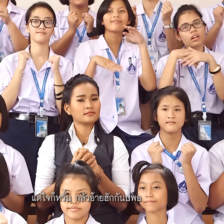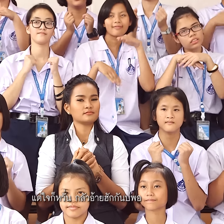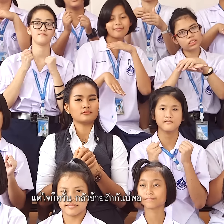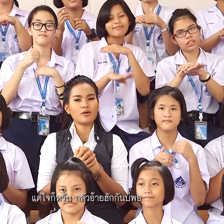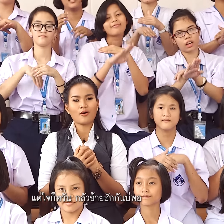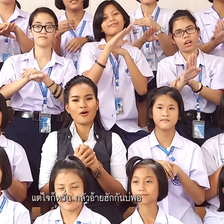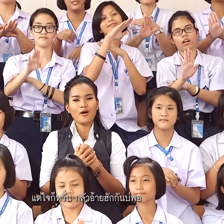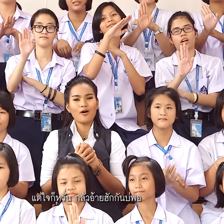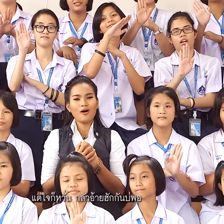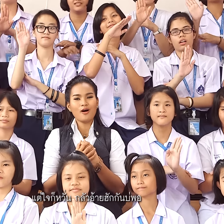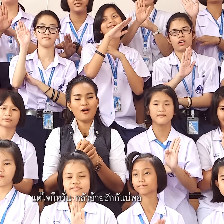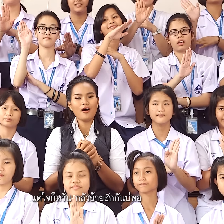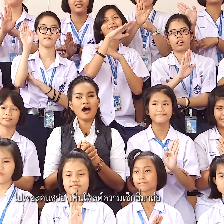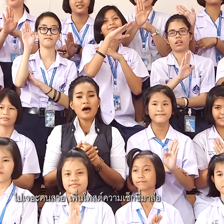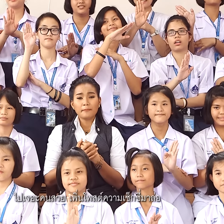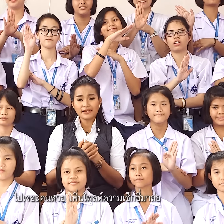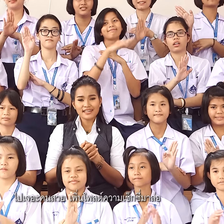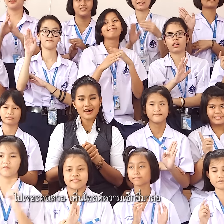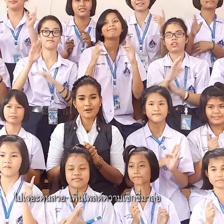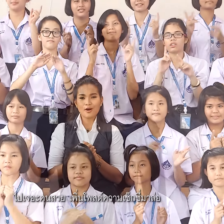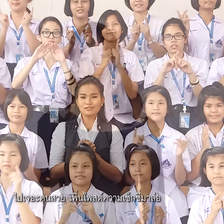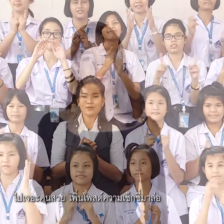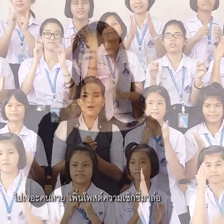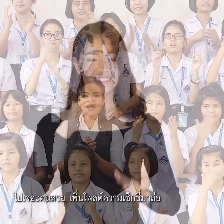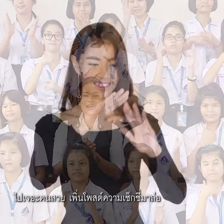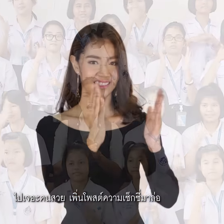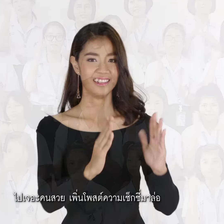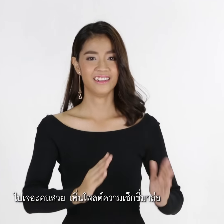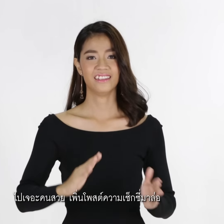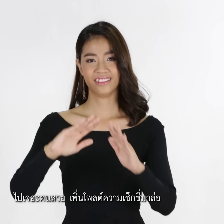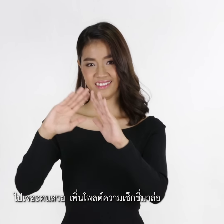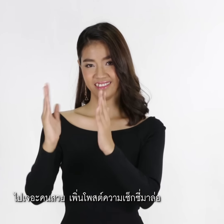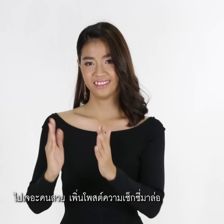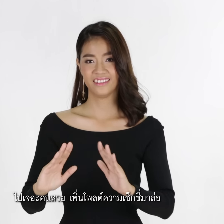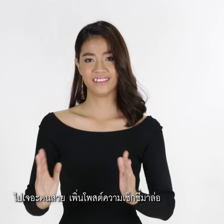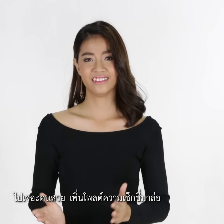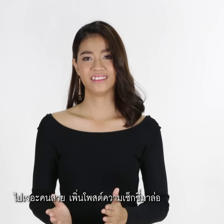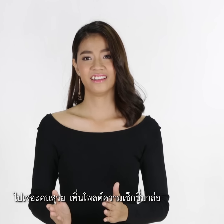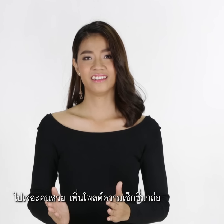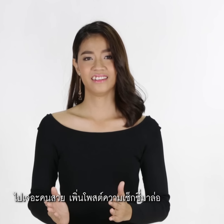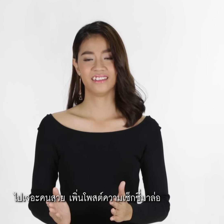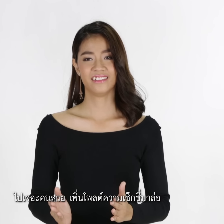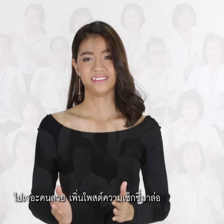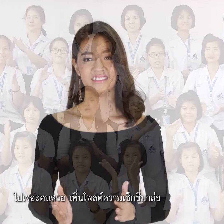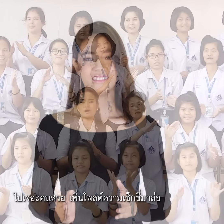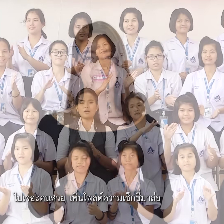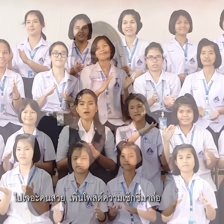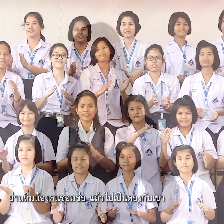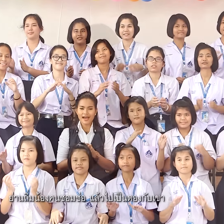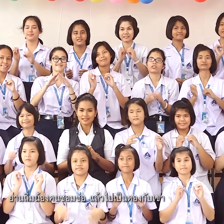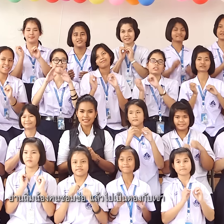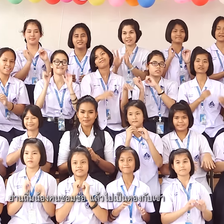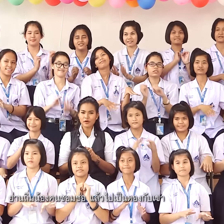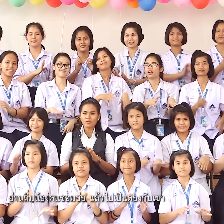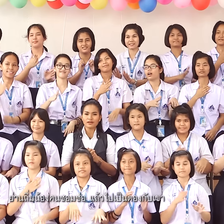กันบ่พอไปเจอคนสวยคนโพสความเซ็กซี่มาล้